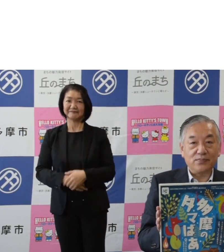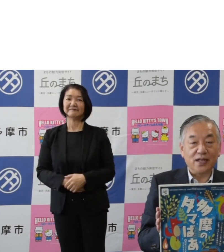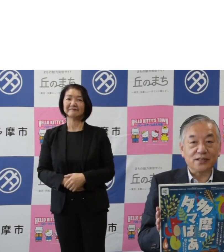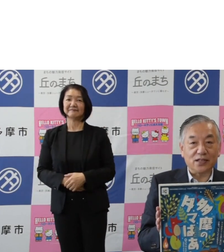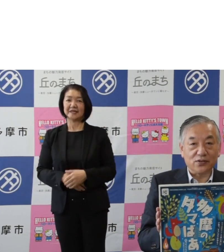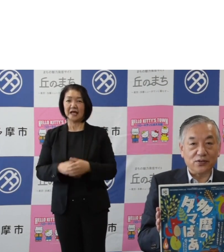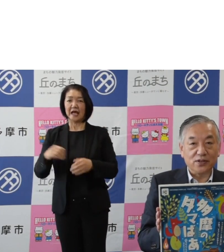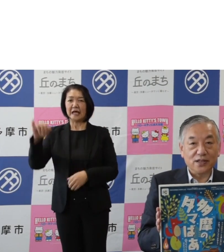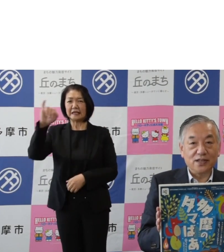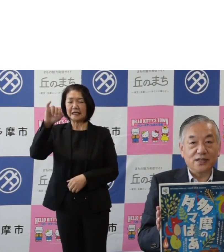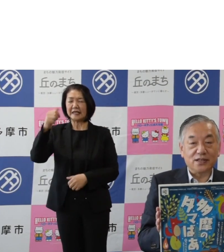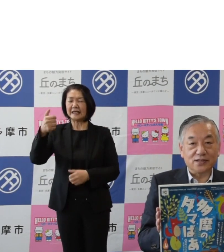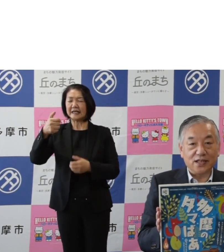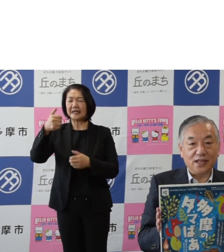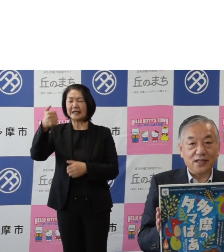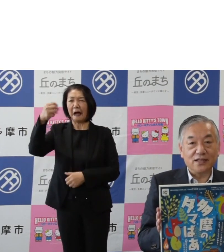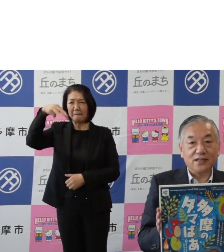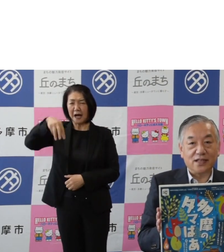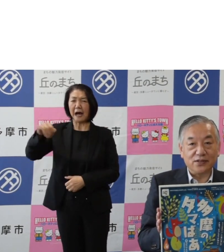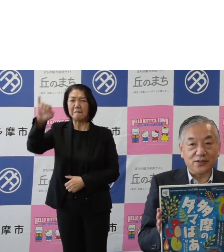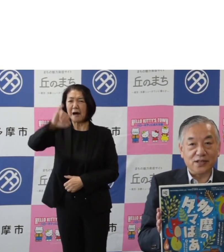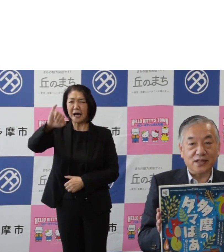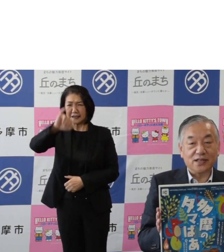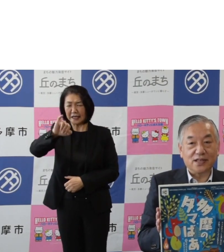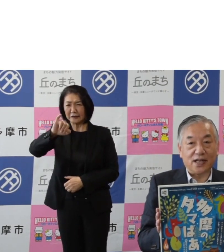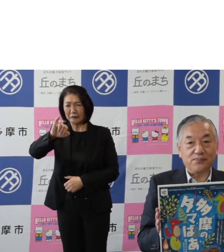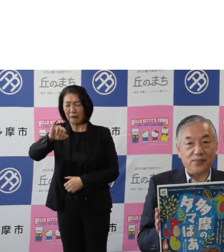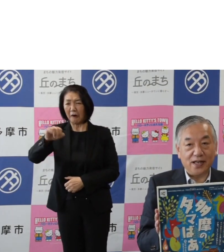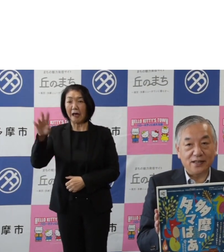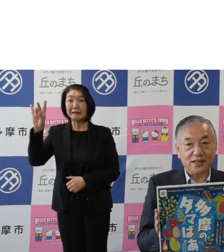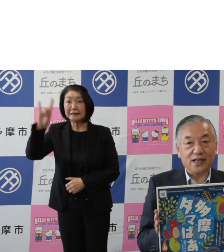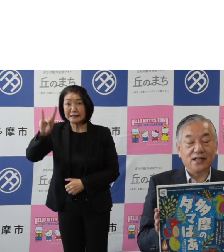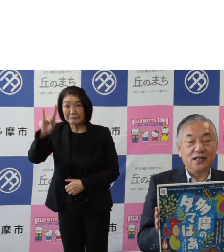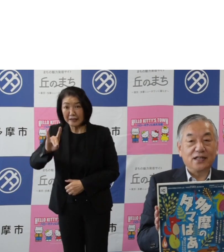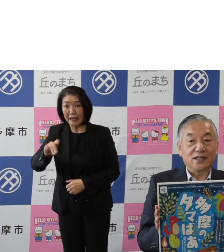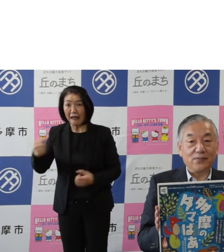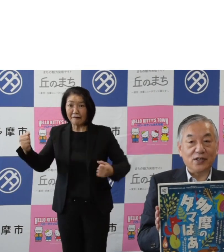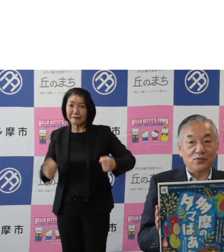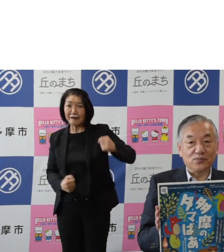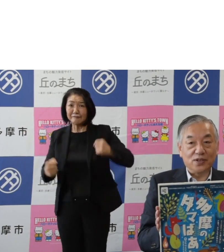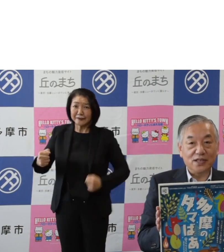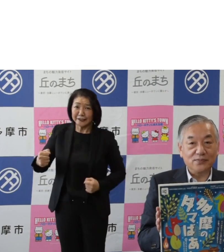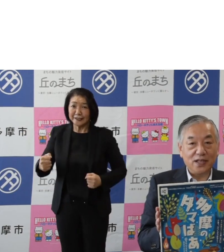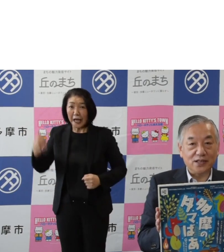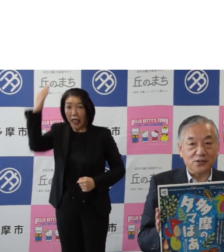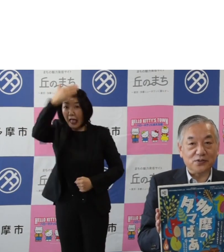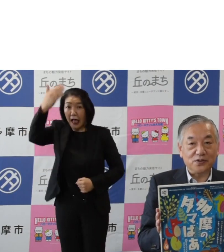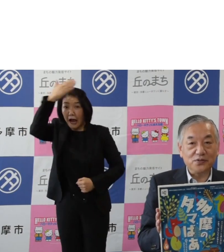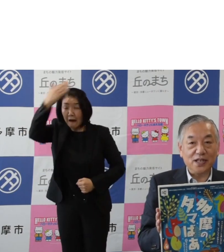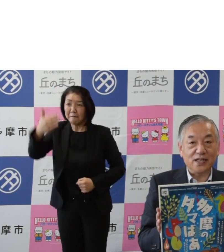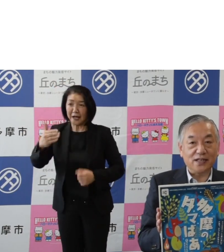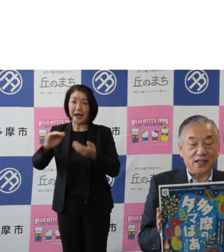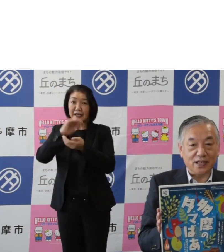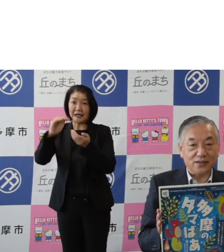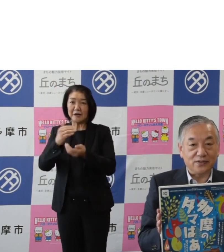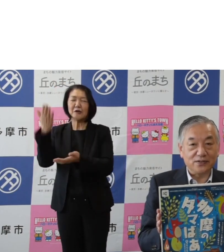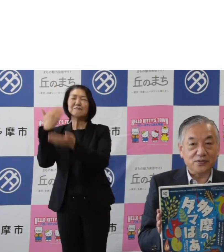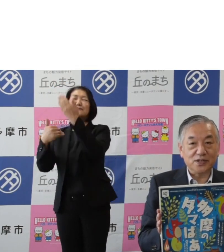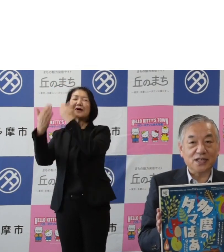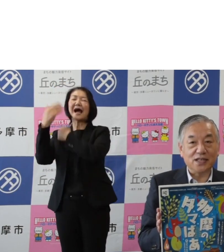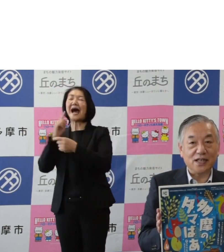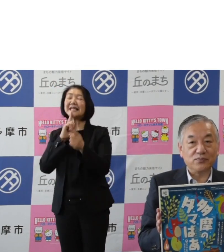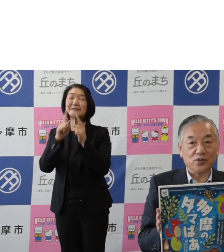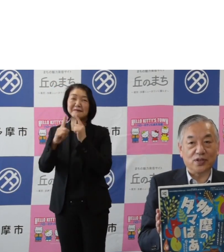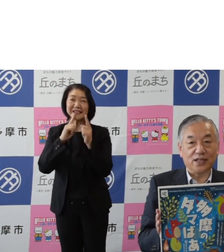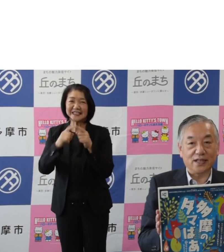多摩ばあちゃんと狐、たぬき、かっぱが多摩の昔話を愉快に語る